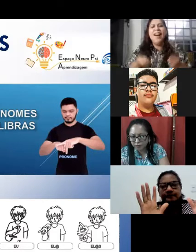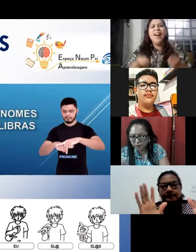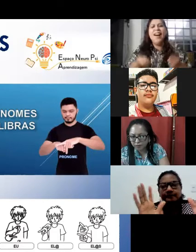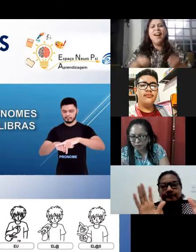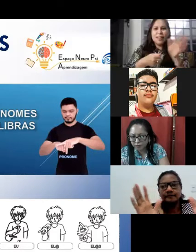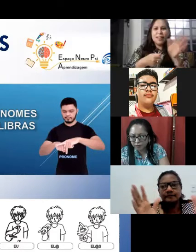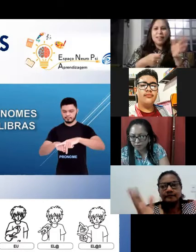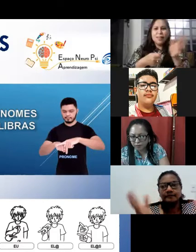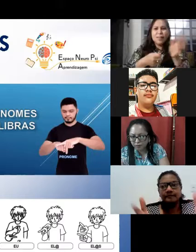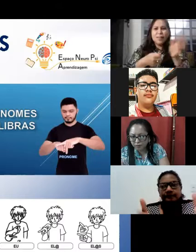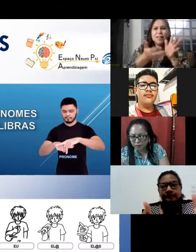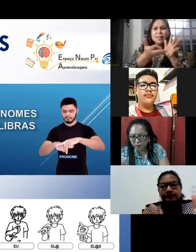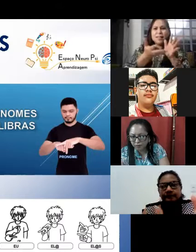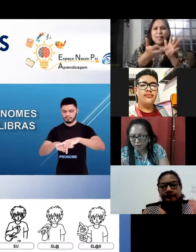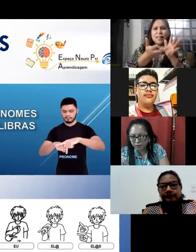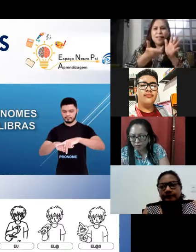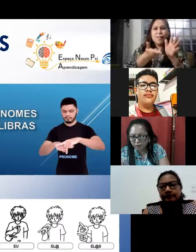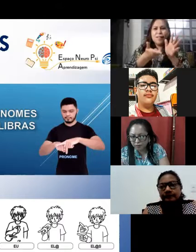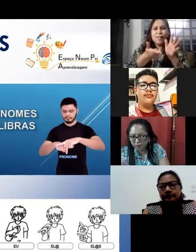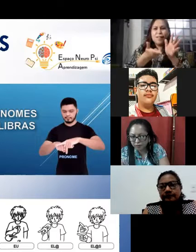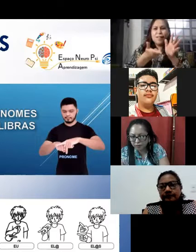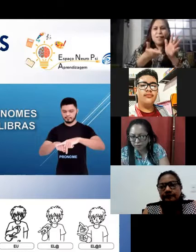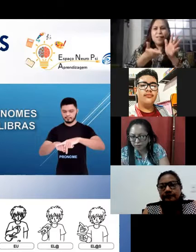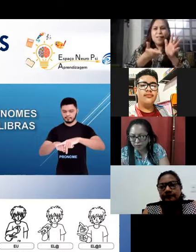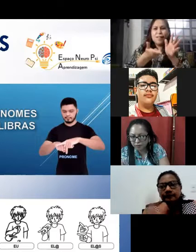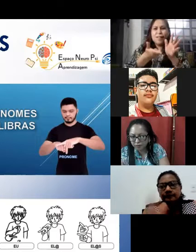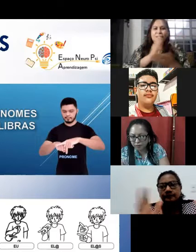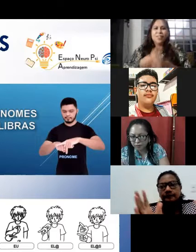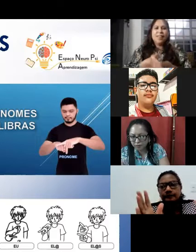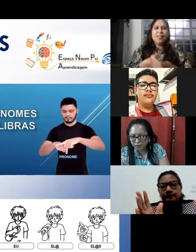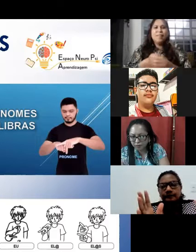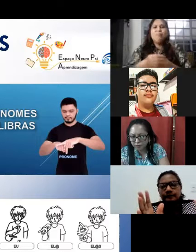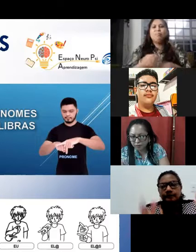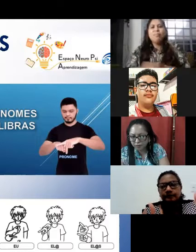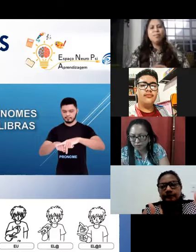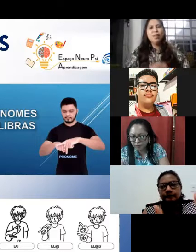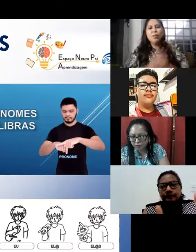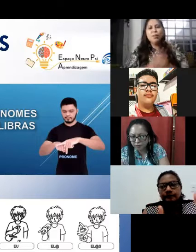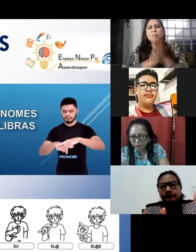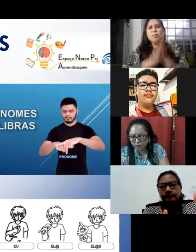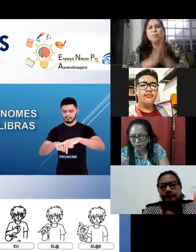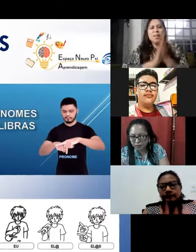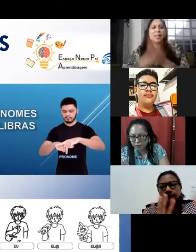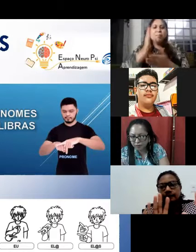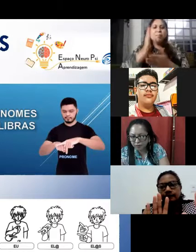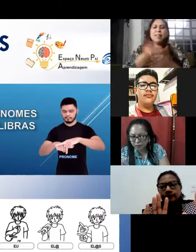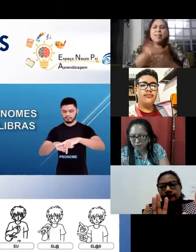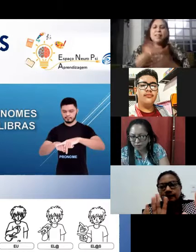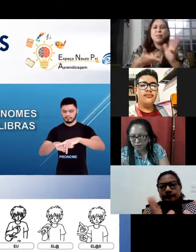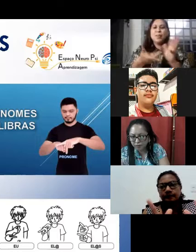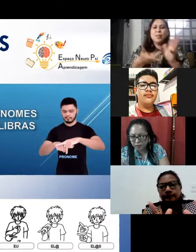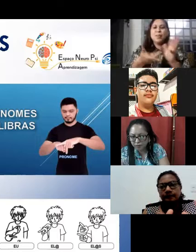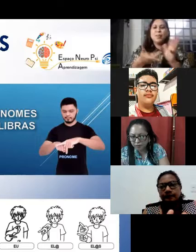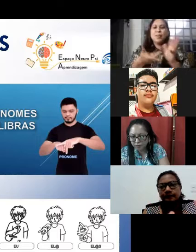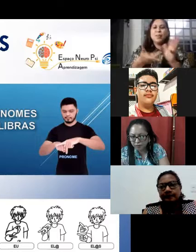assim, ó, o sinal do ProLibras, que é Libras eficiente, né? Todo mundo querendo passar